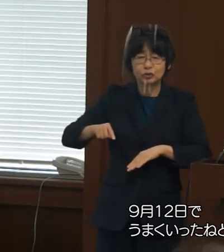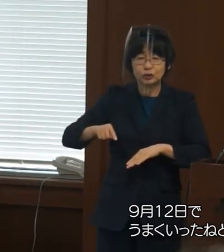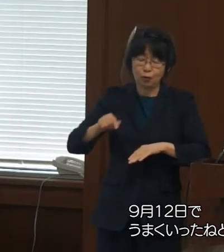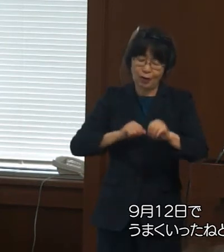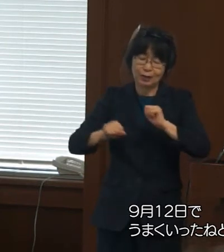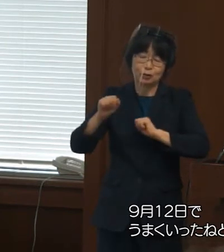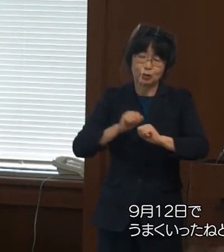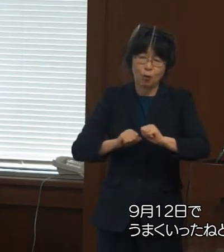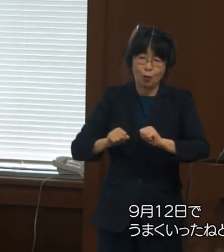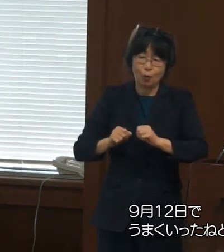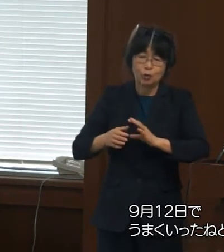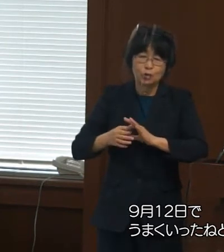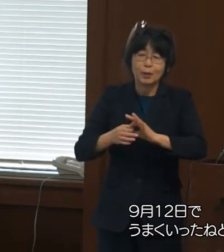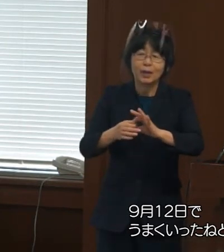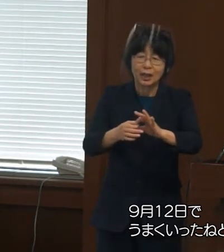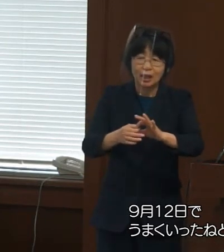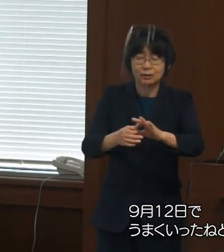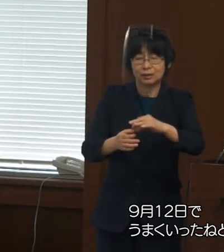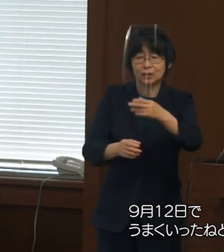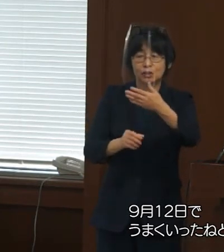日で、